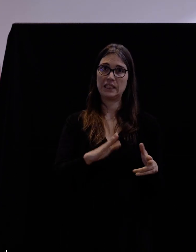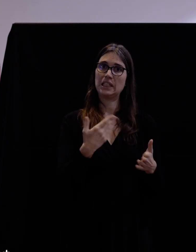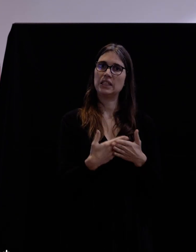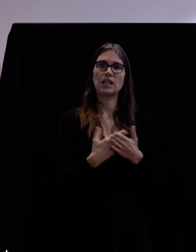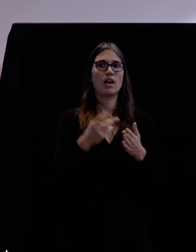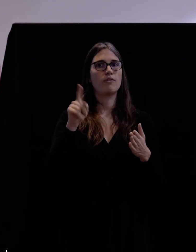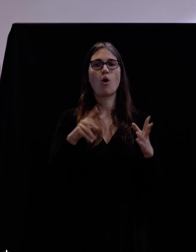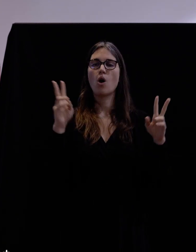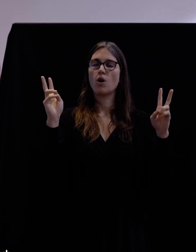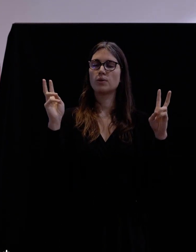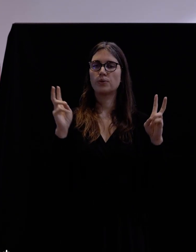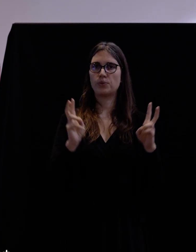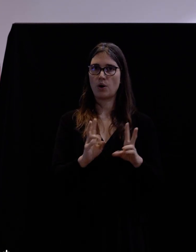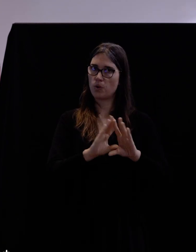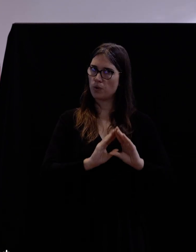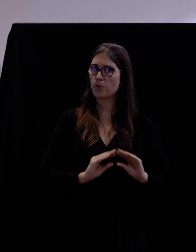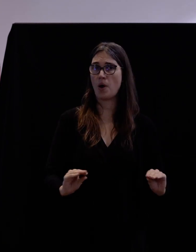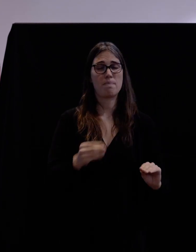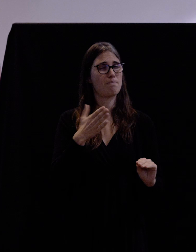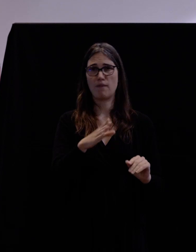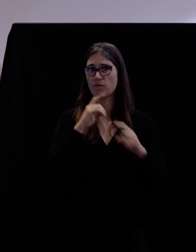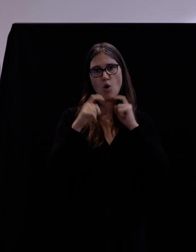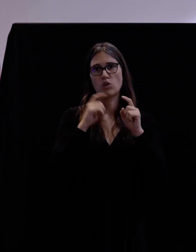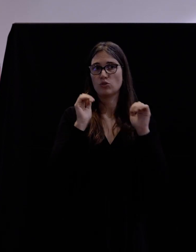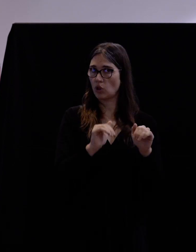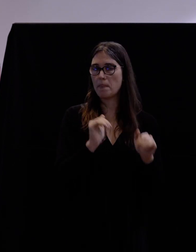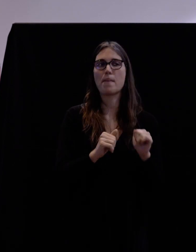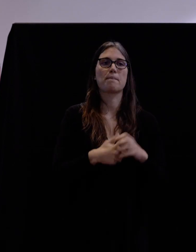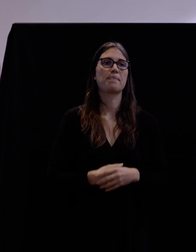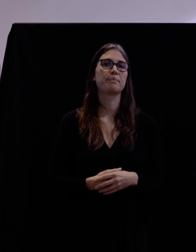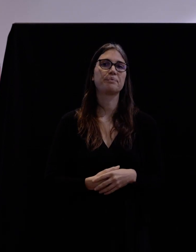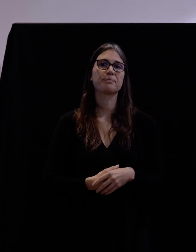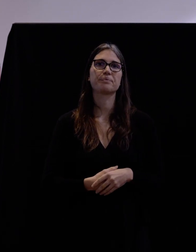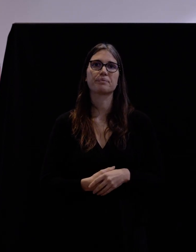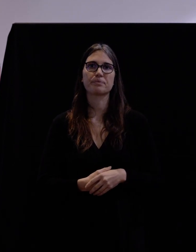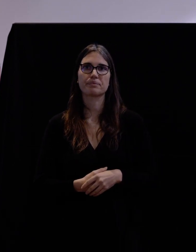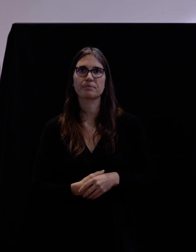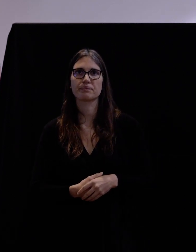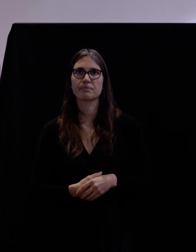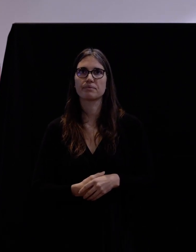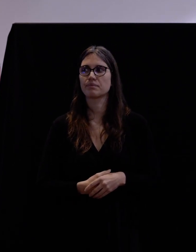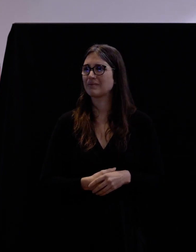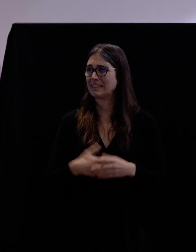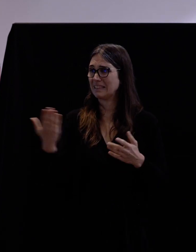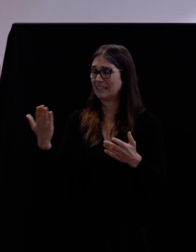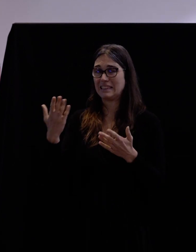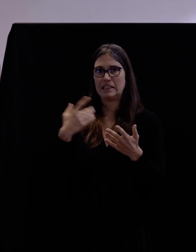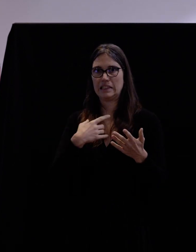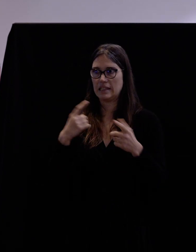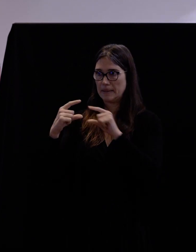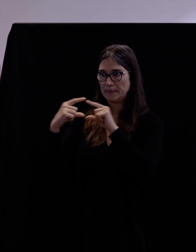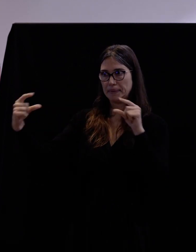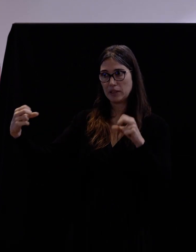essaie d'atténuer le plus possible. Et là encore, c'est sur le bandeau, c'est un peu gênant quand même sur le plan technique, mais je comprends qu'il